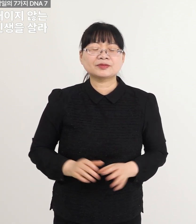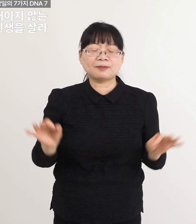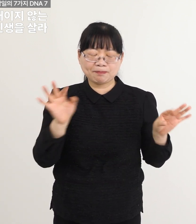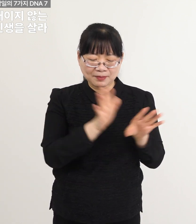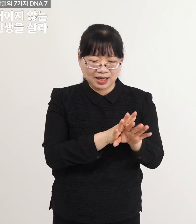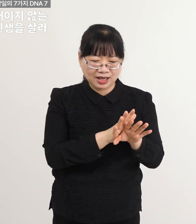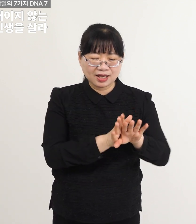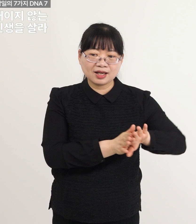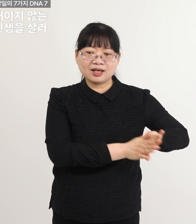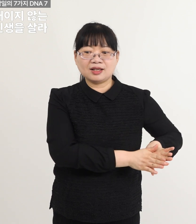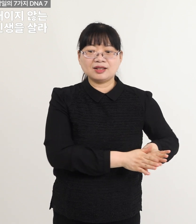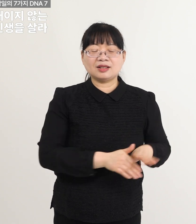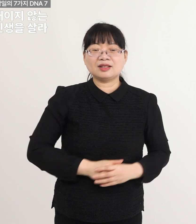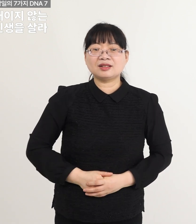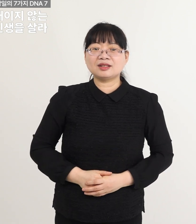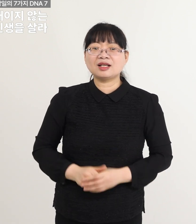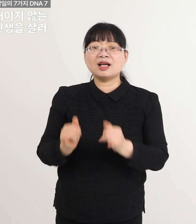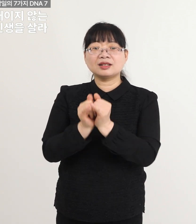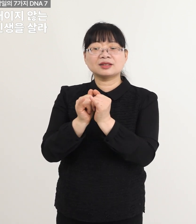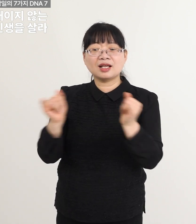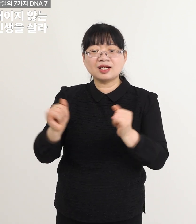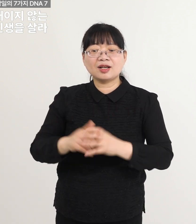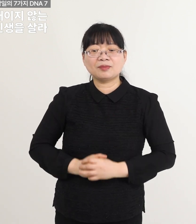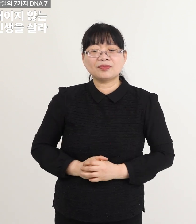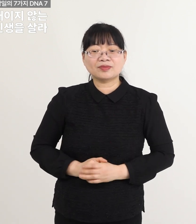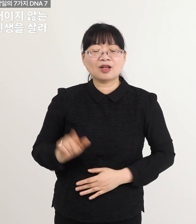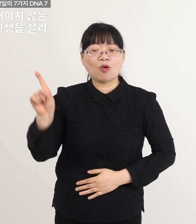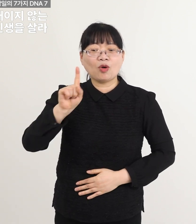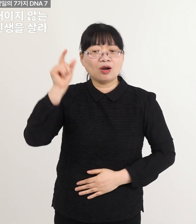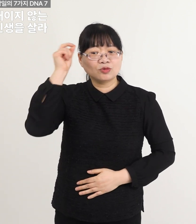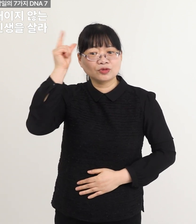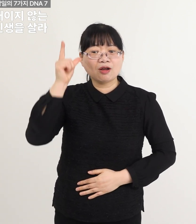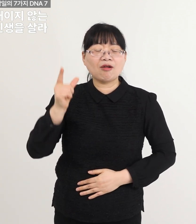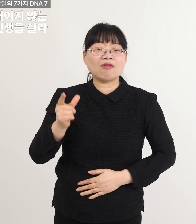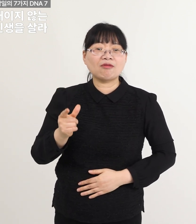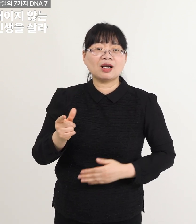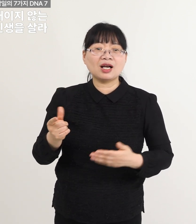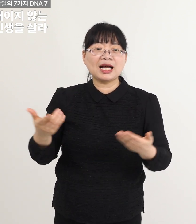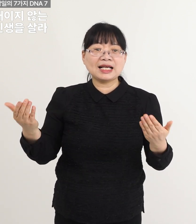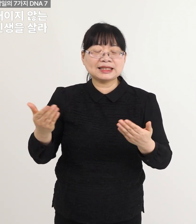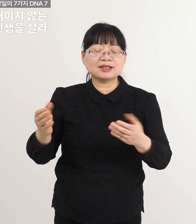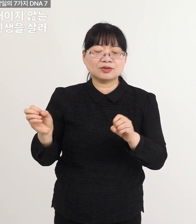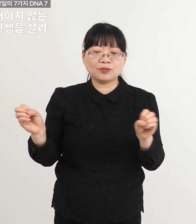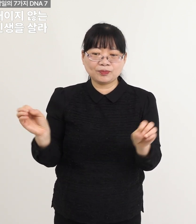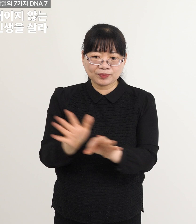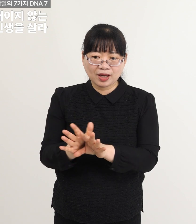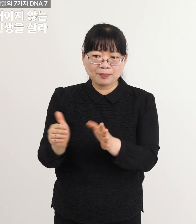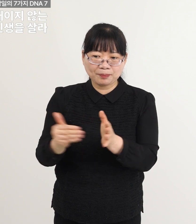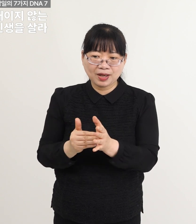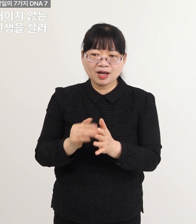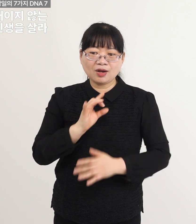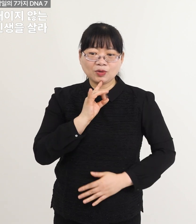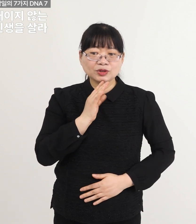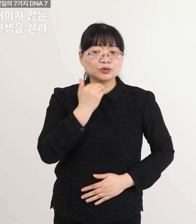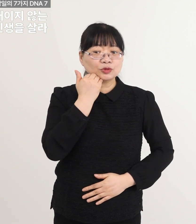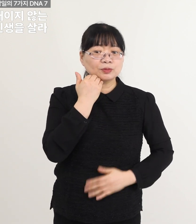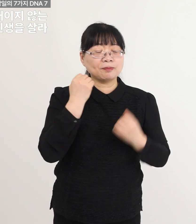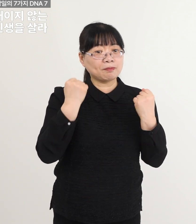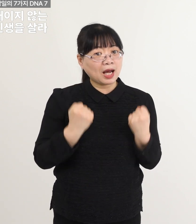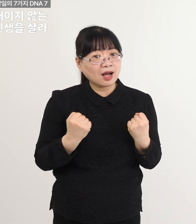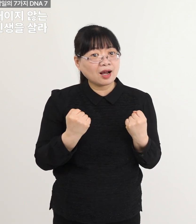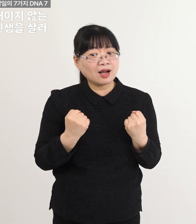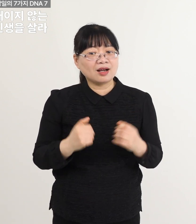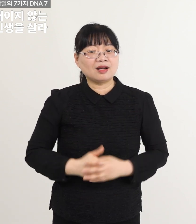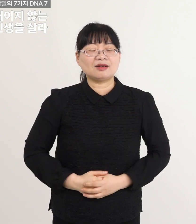사라지고 사람이 어떤 위대한 업적도 사라지고 오직 누구만 남을 때